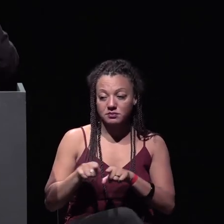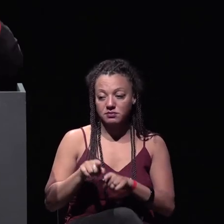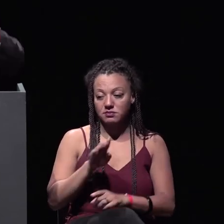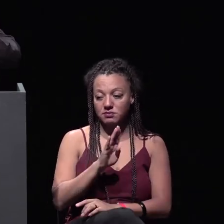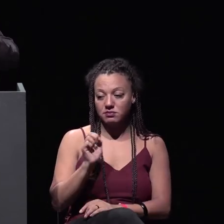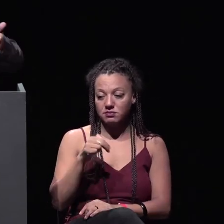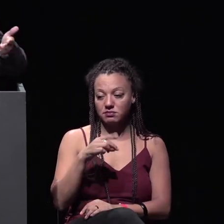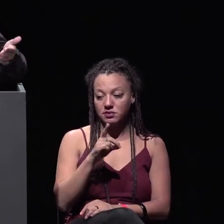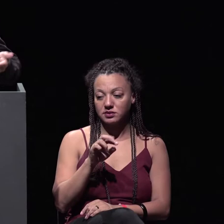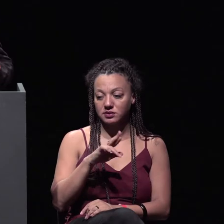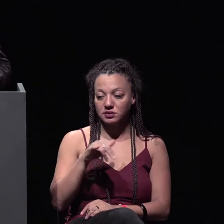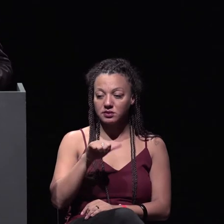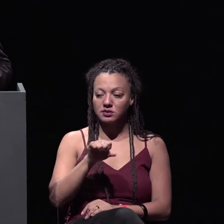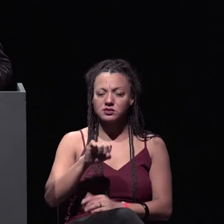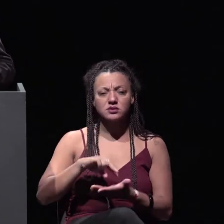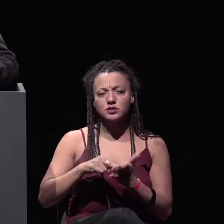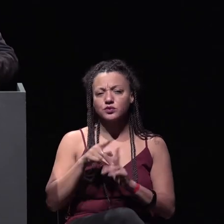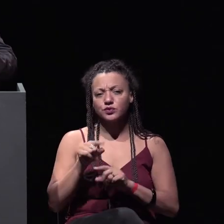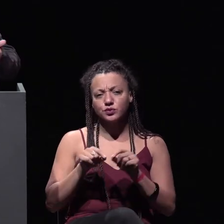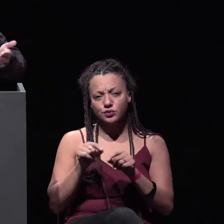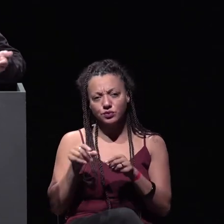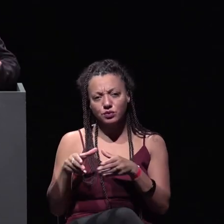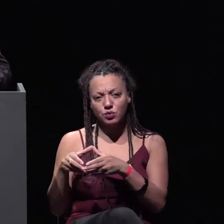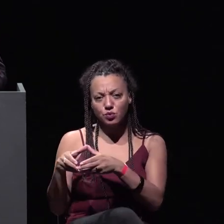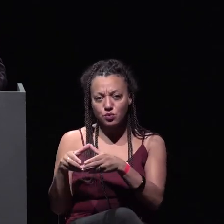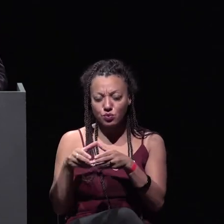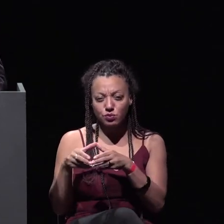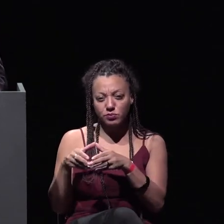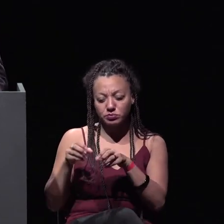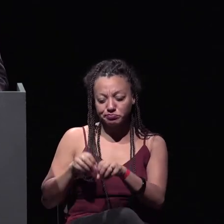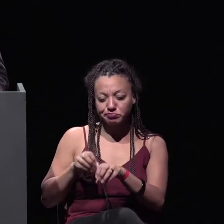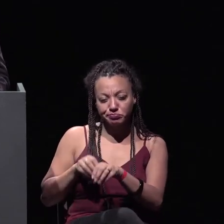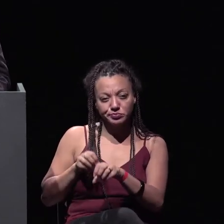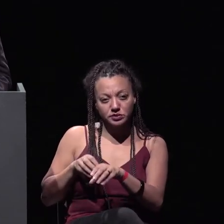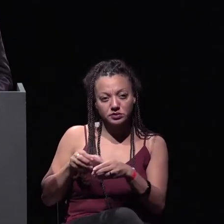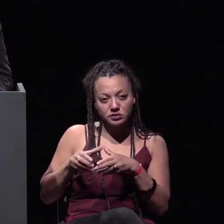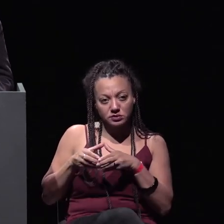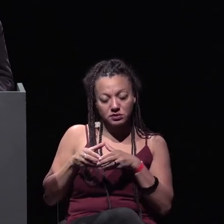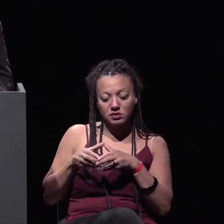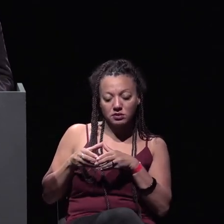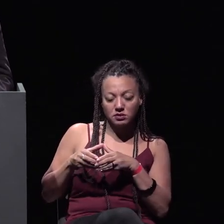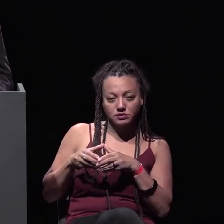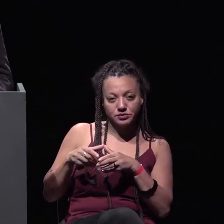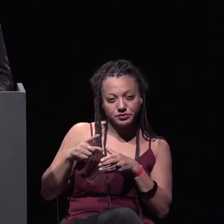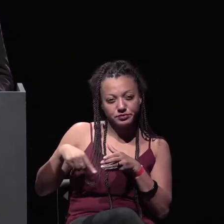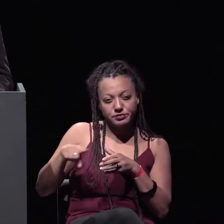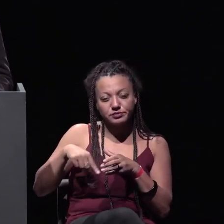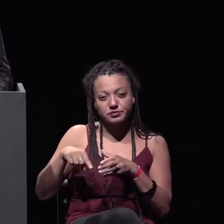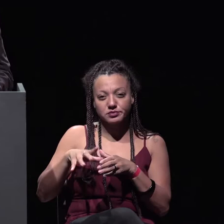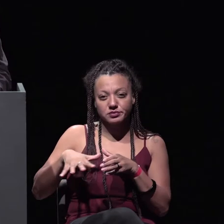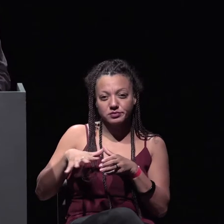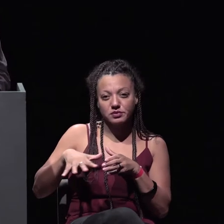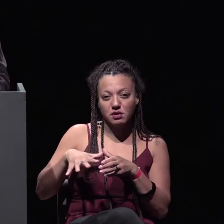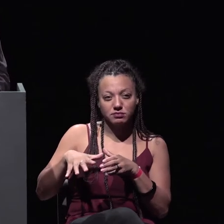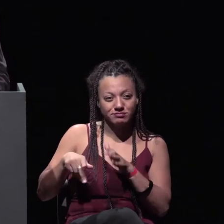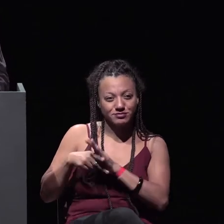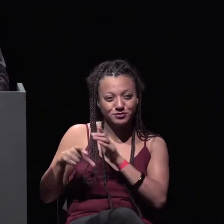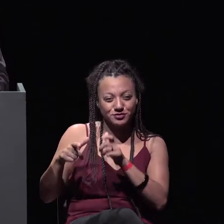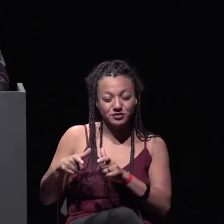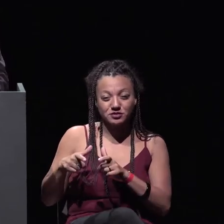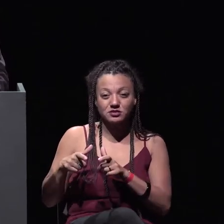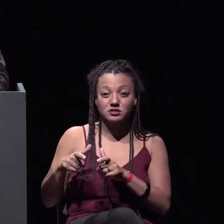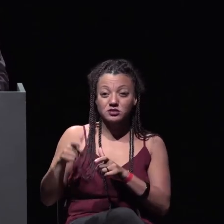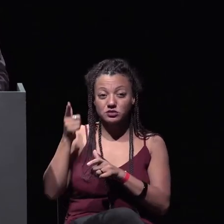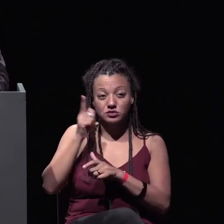bandeiras era o conjunto desses enfim desses mestres de ofício de uma certa circunscrição regional e